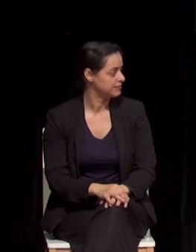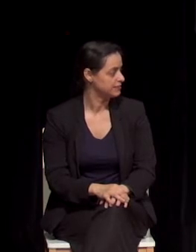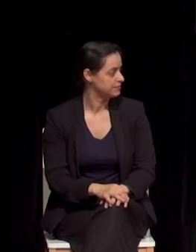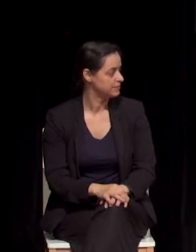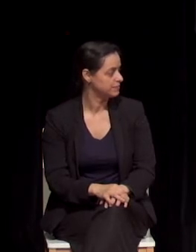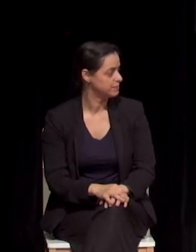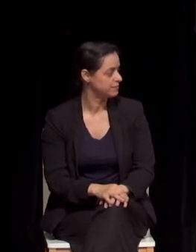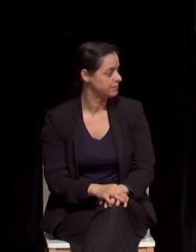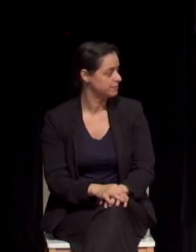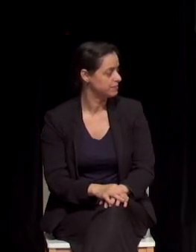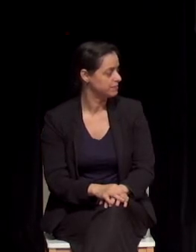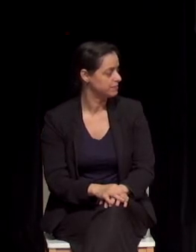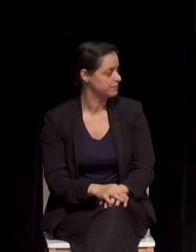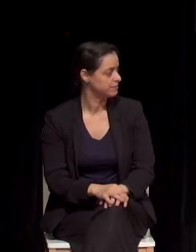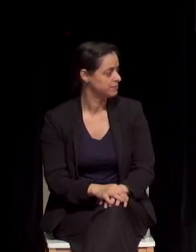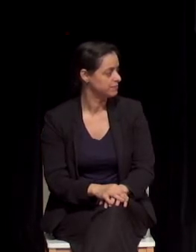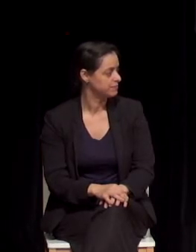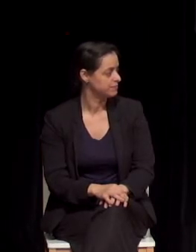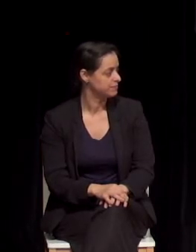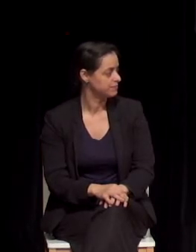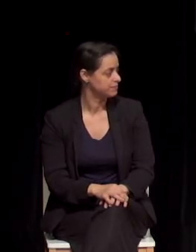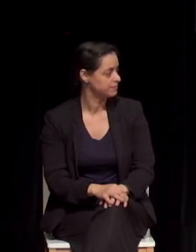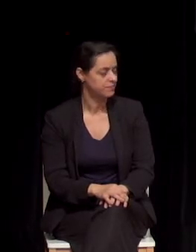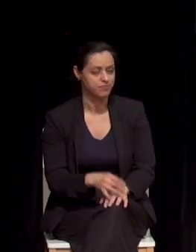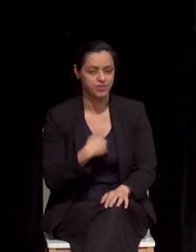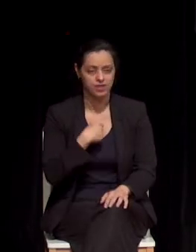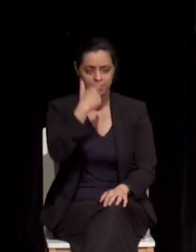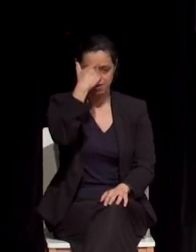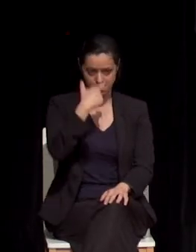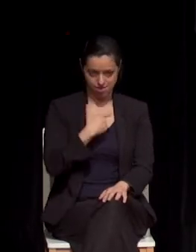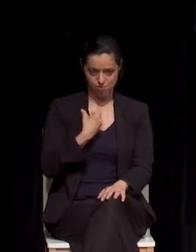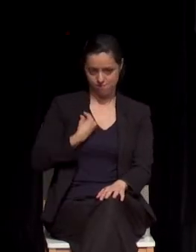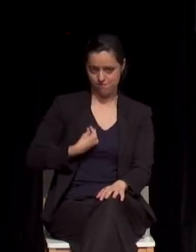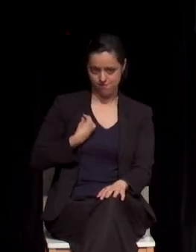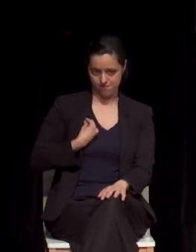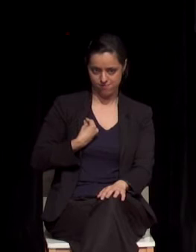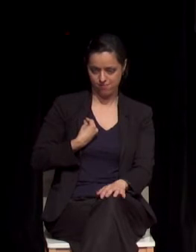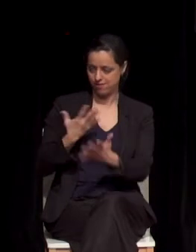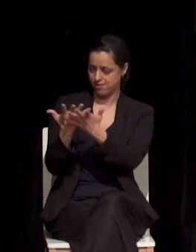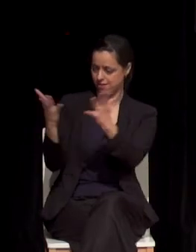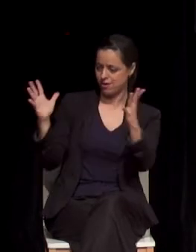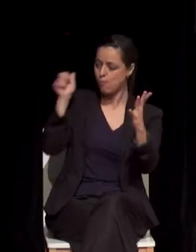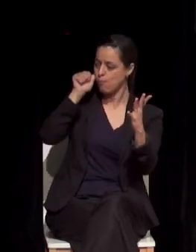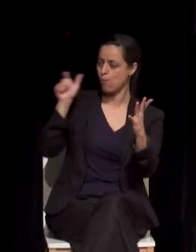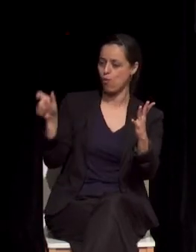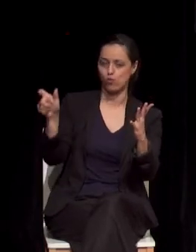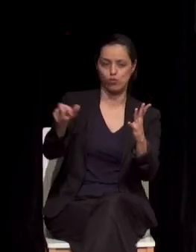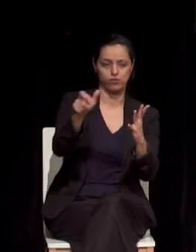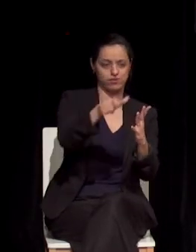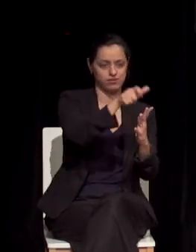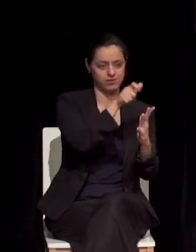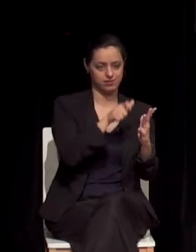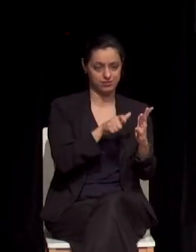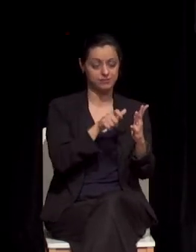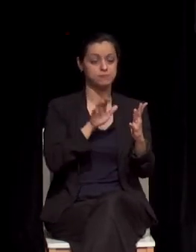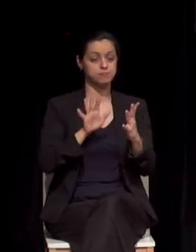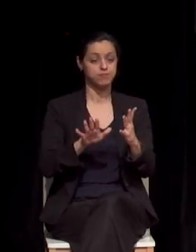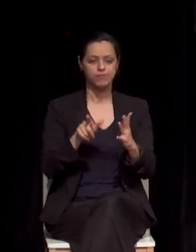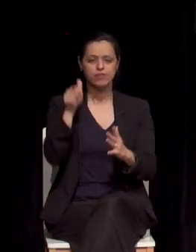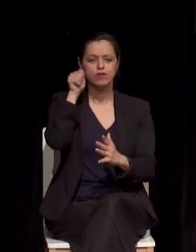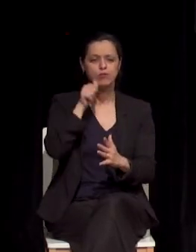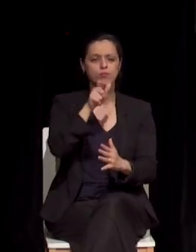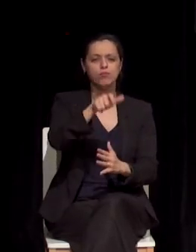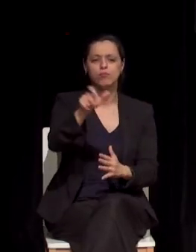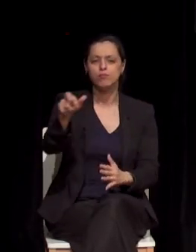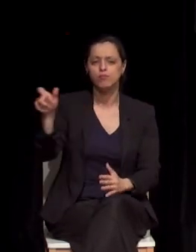Eu sou uma pessoa que vivo entre mulheres, né? Eu estou sempre entre mulheres. E, graças a Deus, essas mulheres